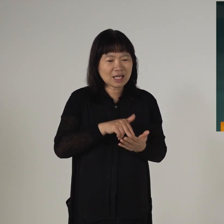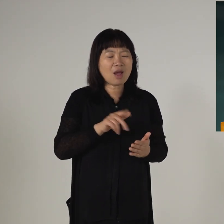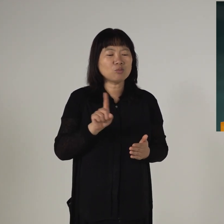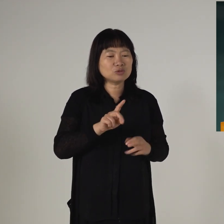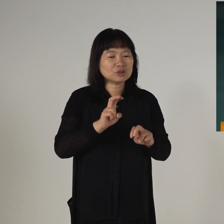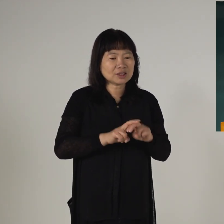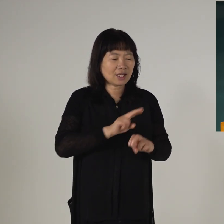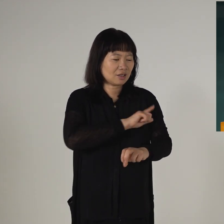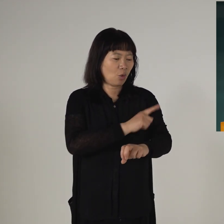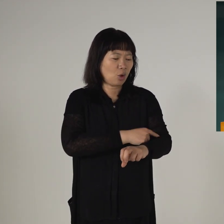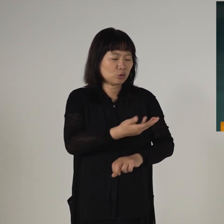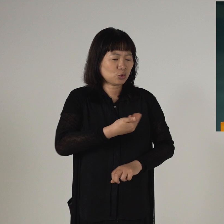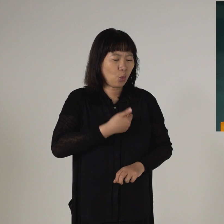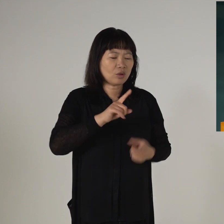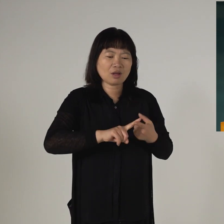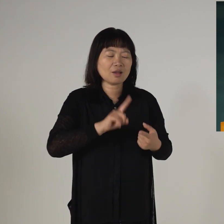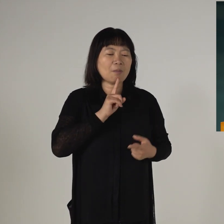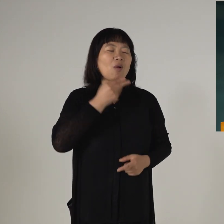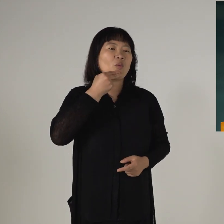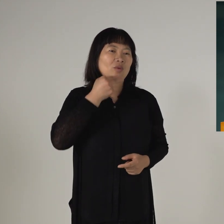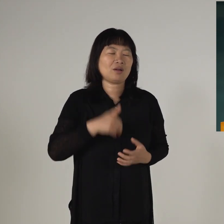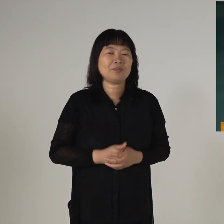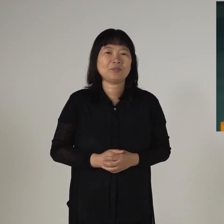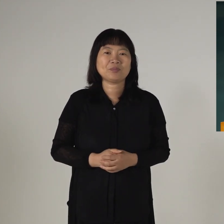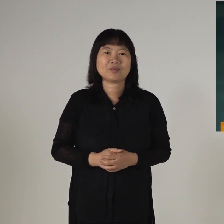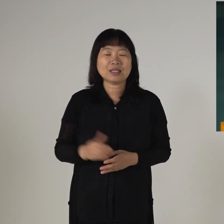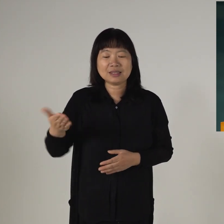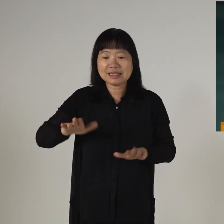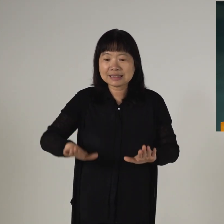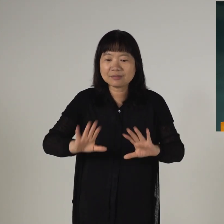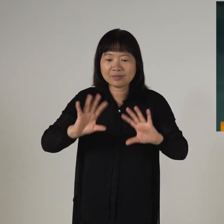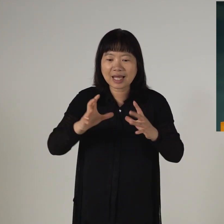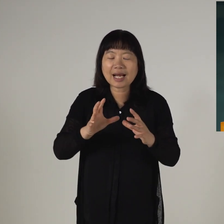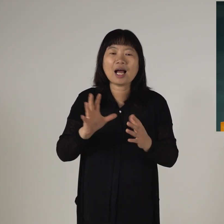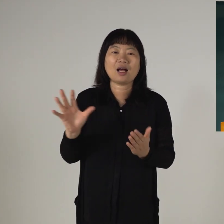하시는 거예요. 내 나라가 이제 얻어지면